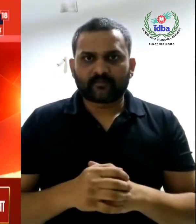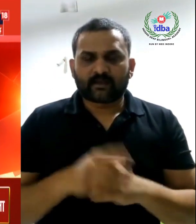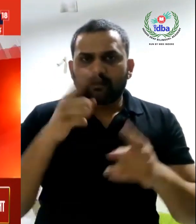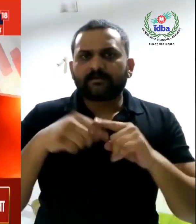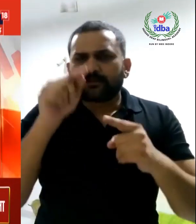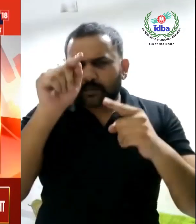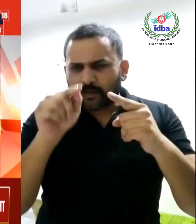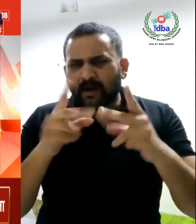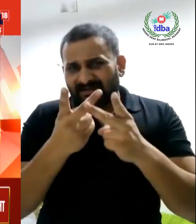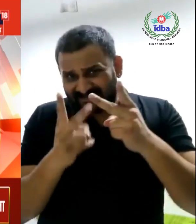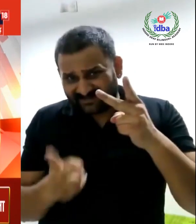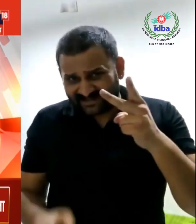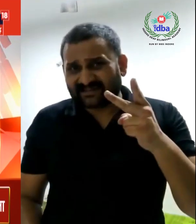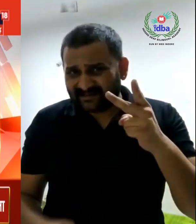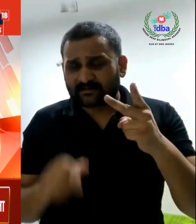शेष सभी प्रावधानों को